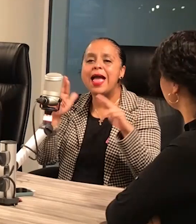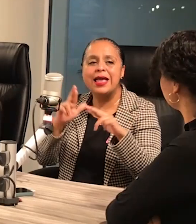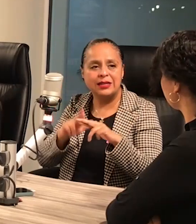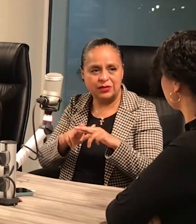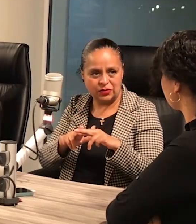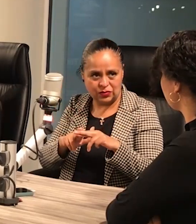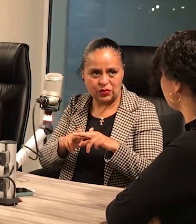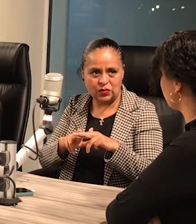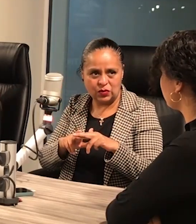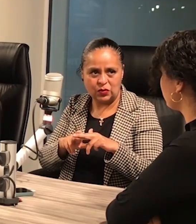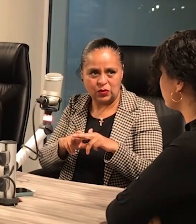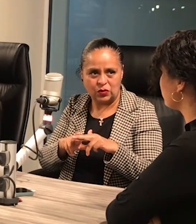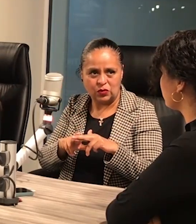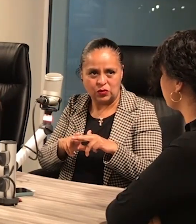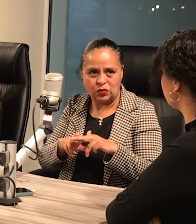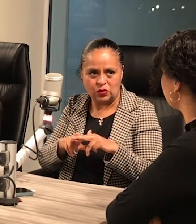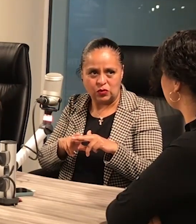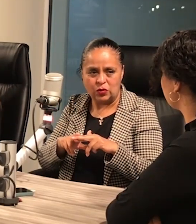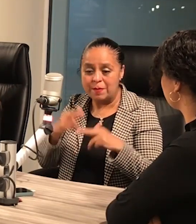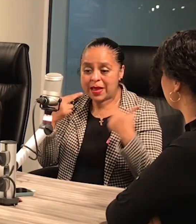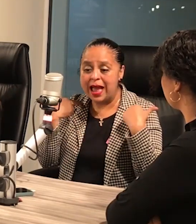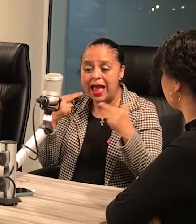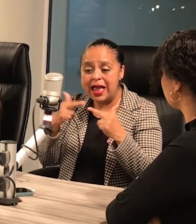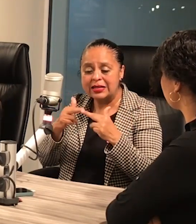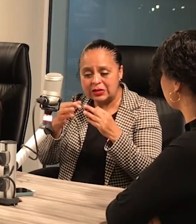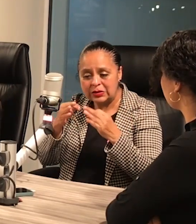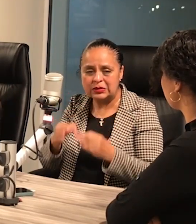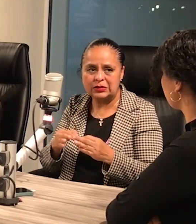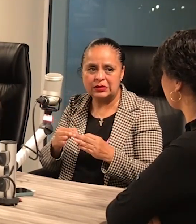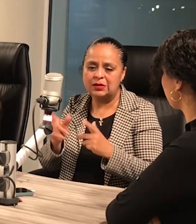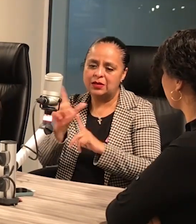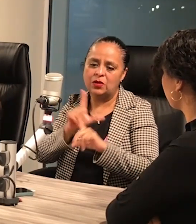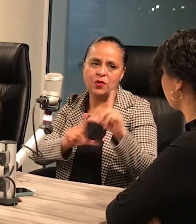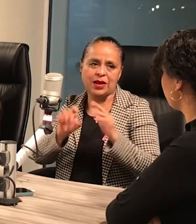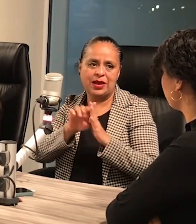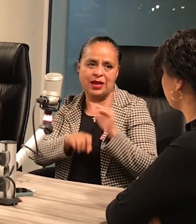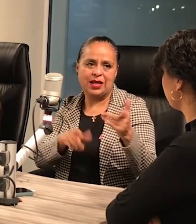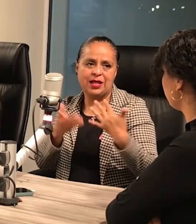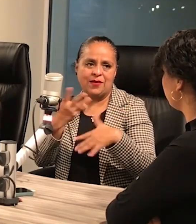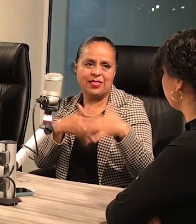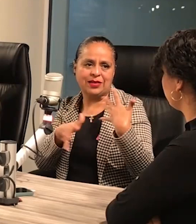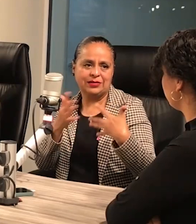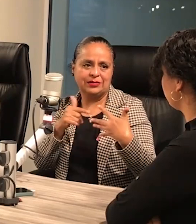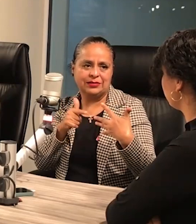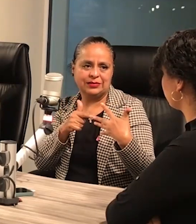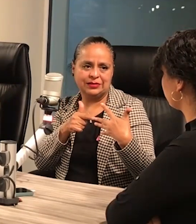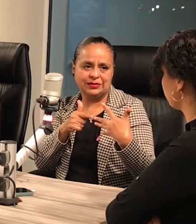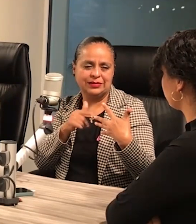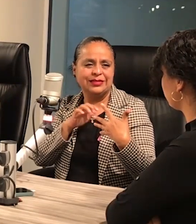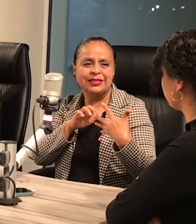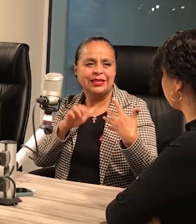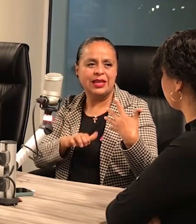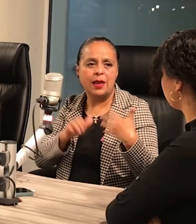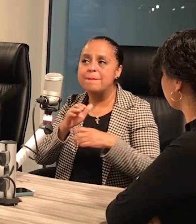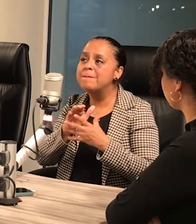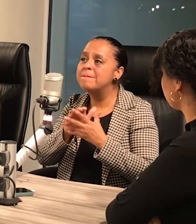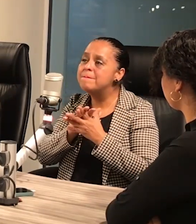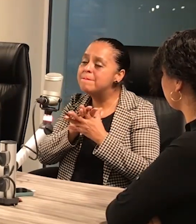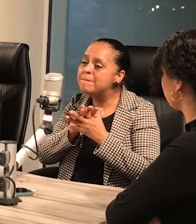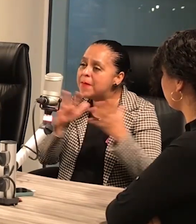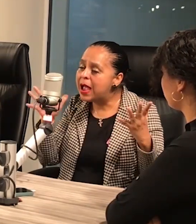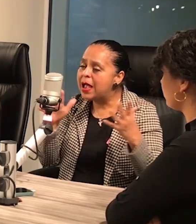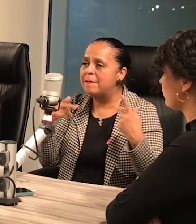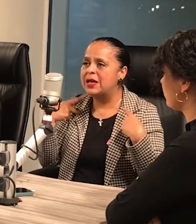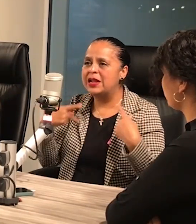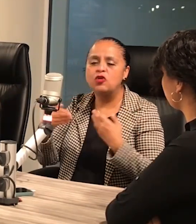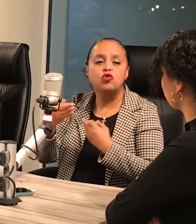comprometidos para especializarse, ¿no?, en lenguaje de señas, que pueda haber una mayor apertura